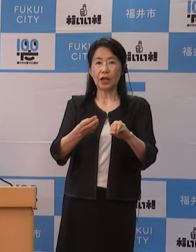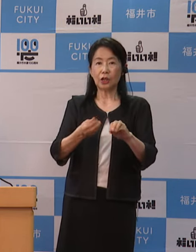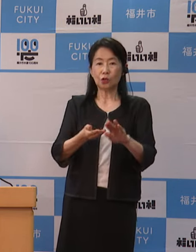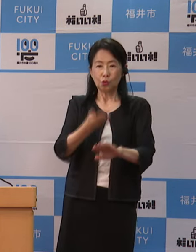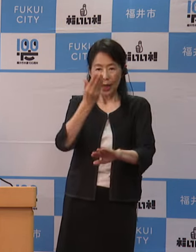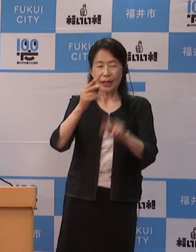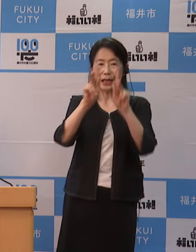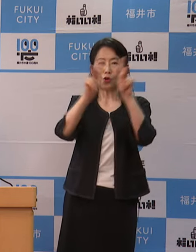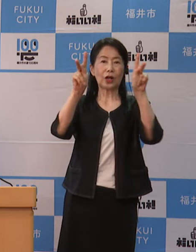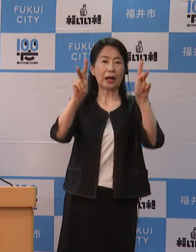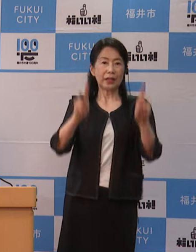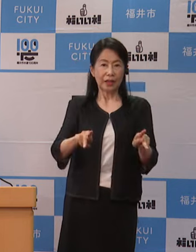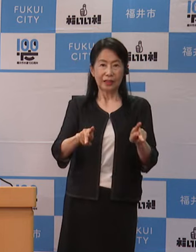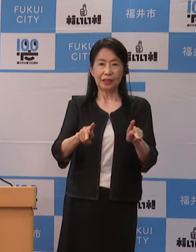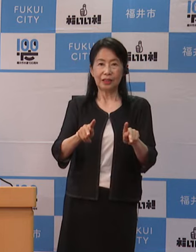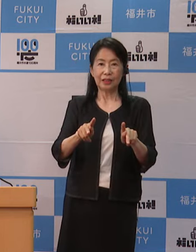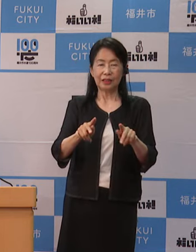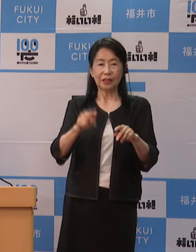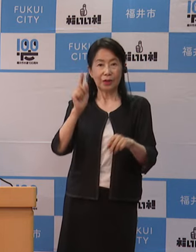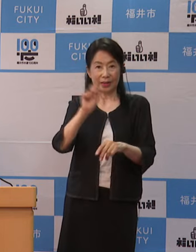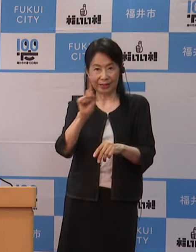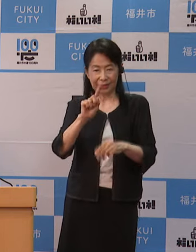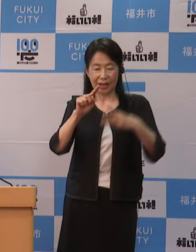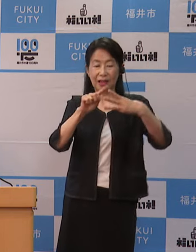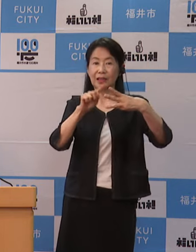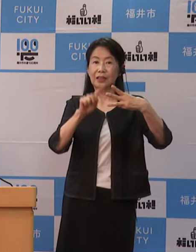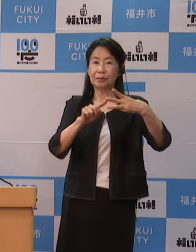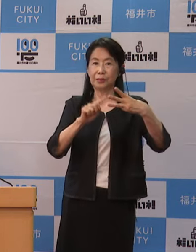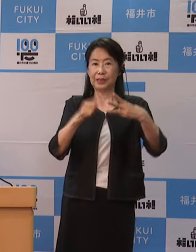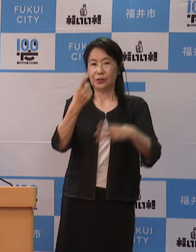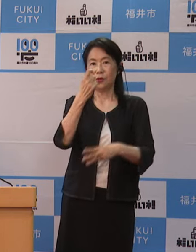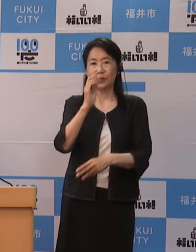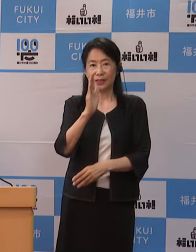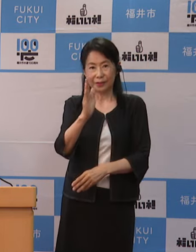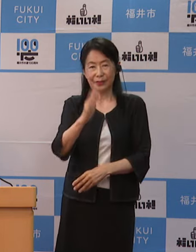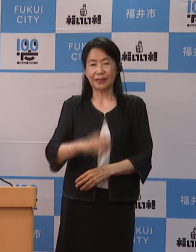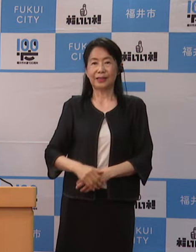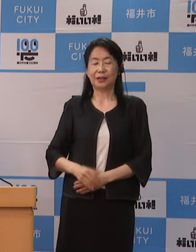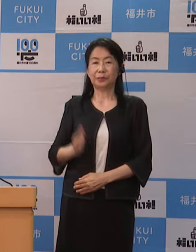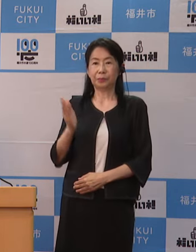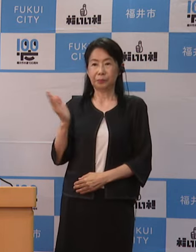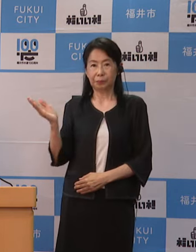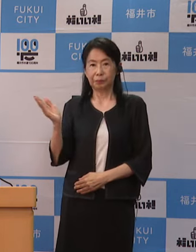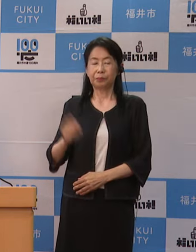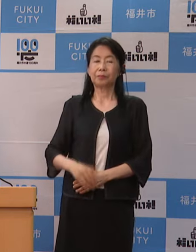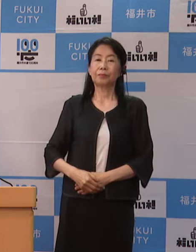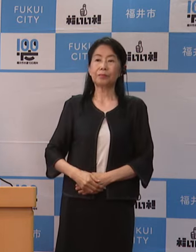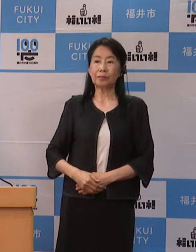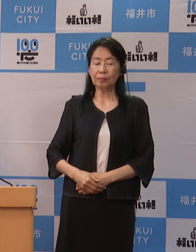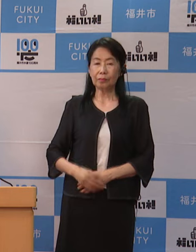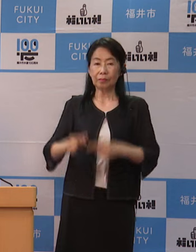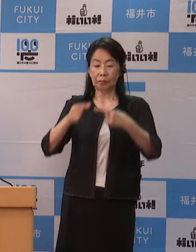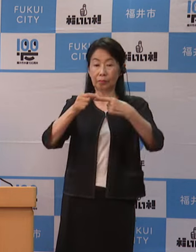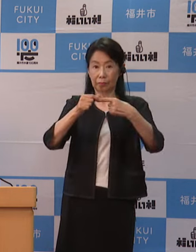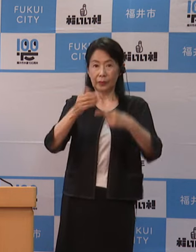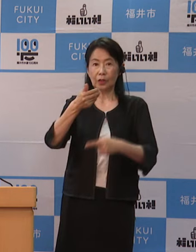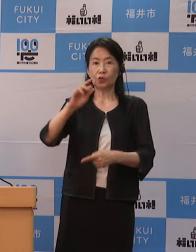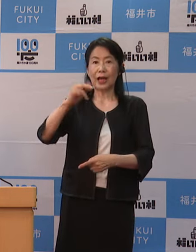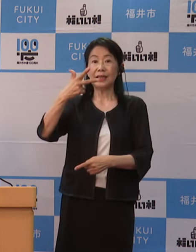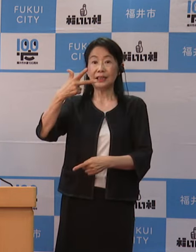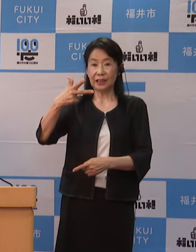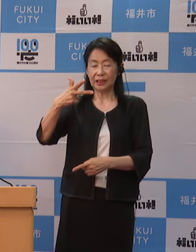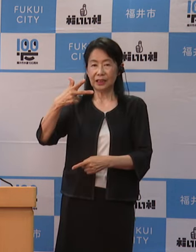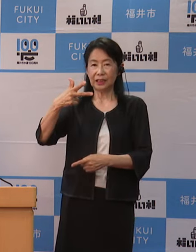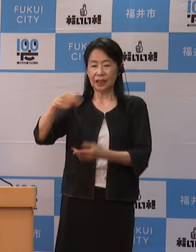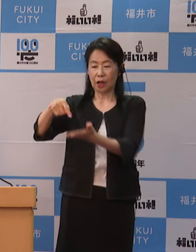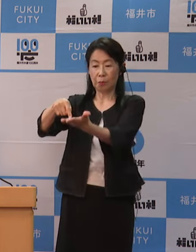現実的な課題というものをどのようにお考えか、ちょっと教えていただければと思います。 クランシさんの方からオファーは